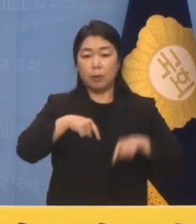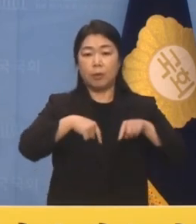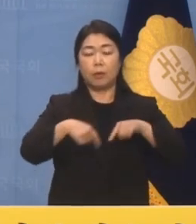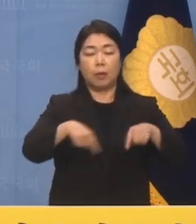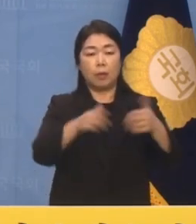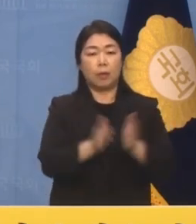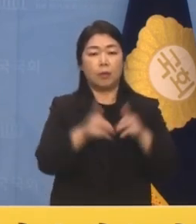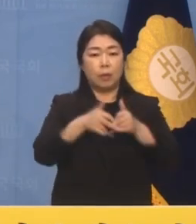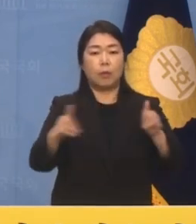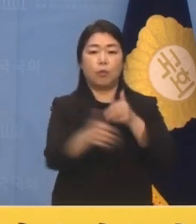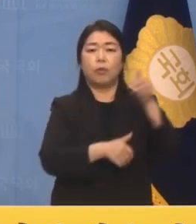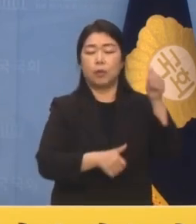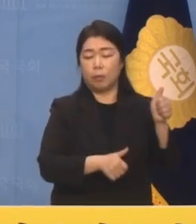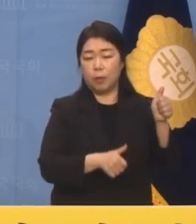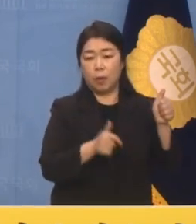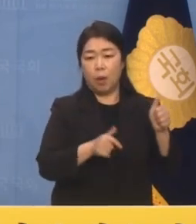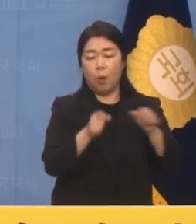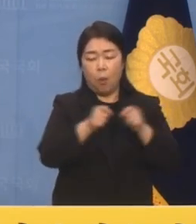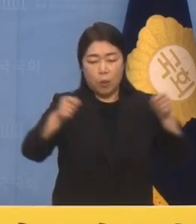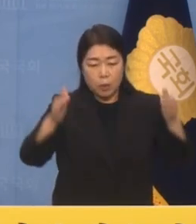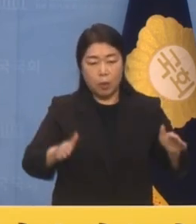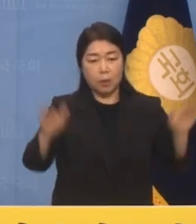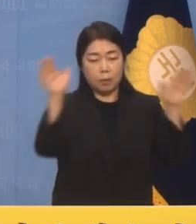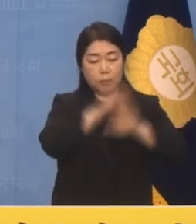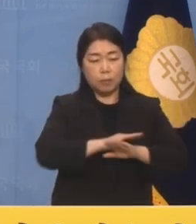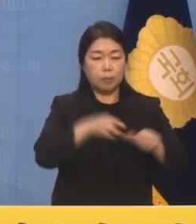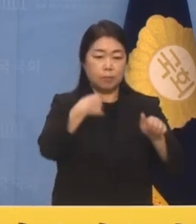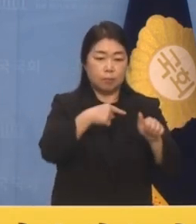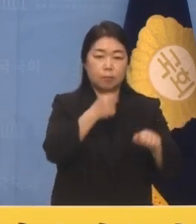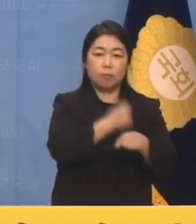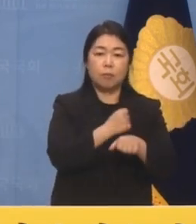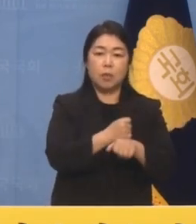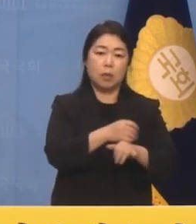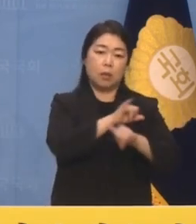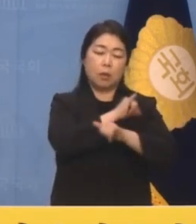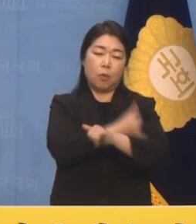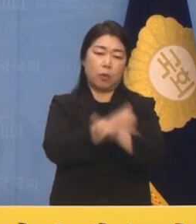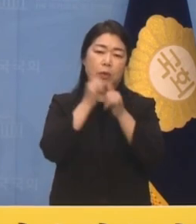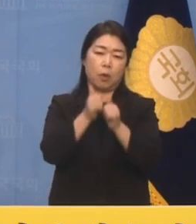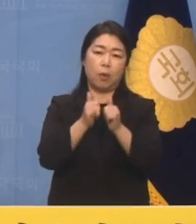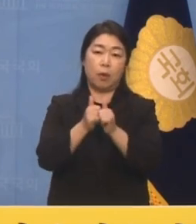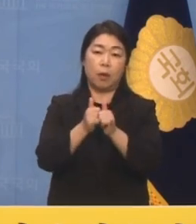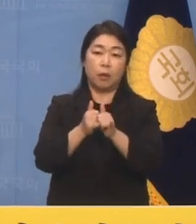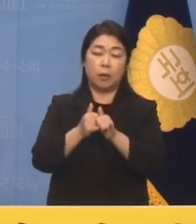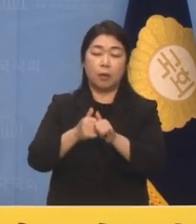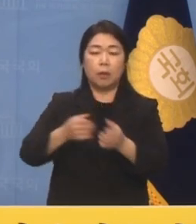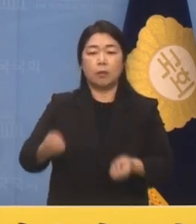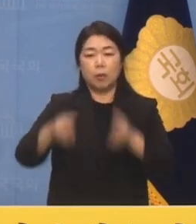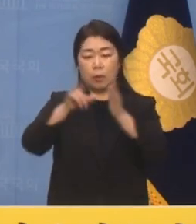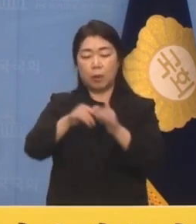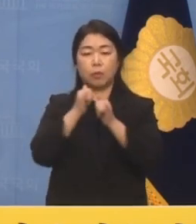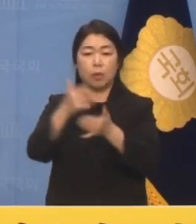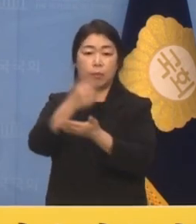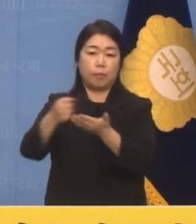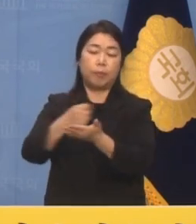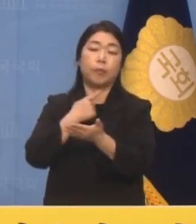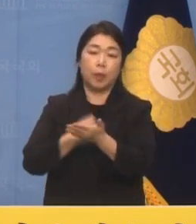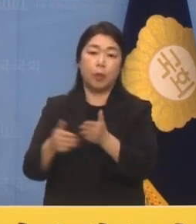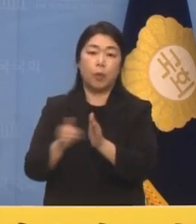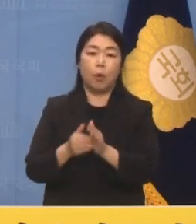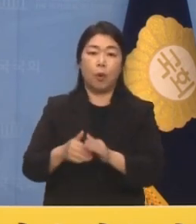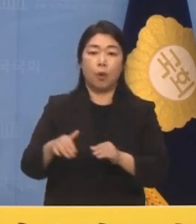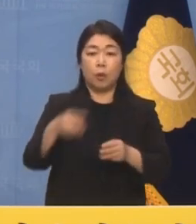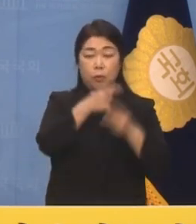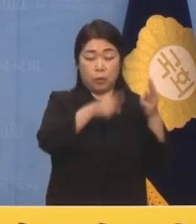등으로 활동해왔습니다. 여러 인권영화제에서 수상 경력이 있는 영상활동가이기도 합니다. 윤석열 정권의